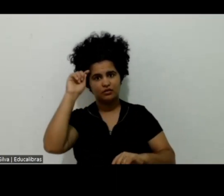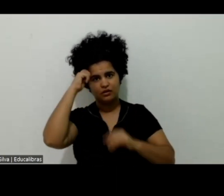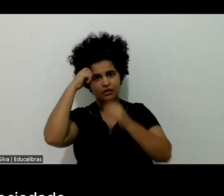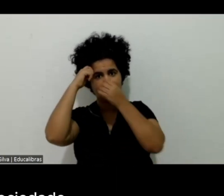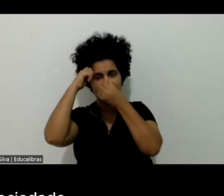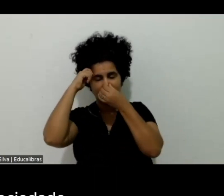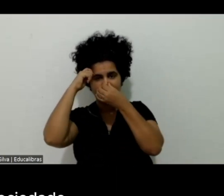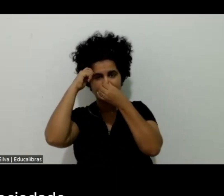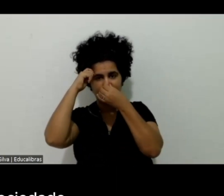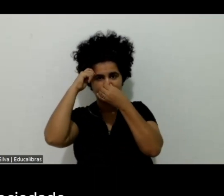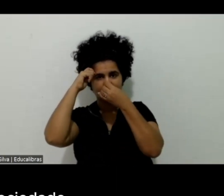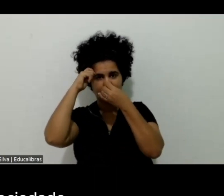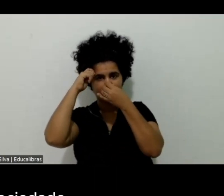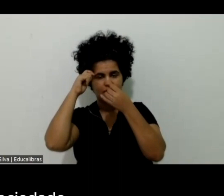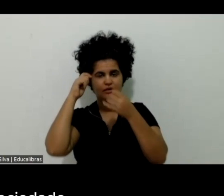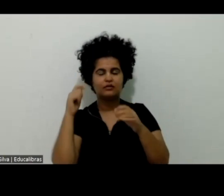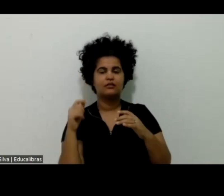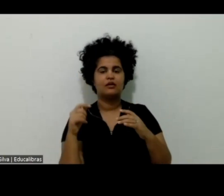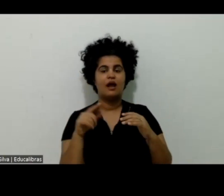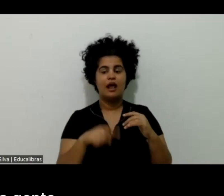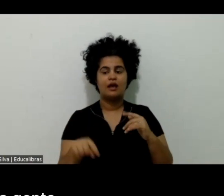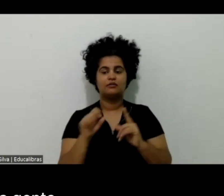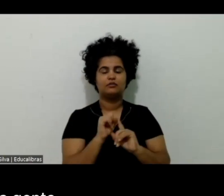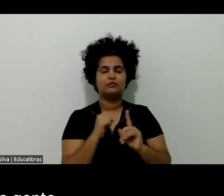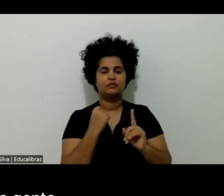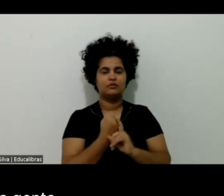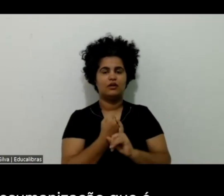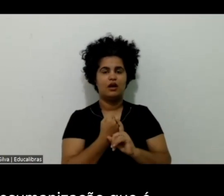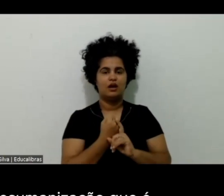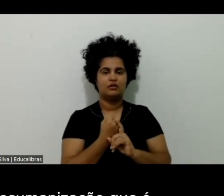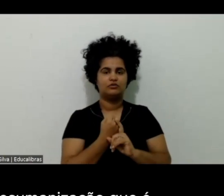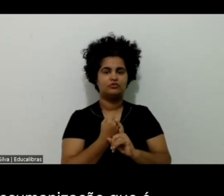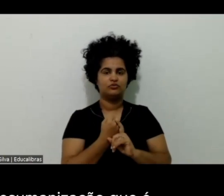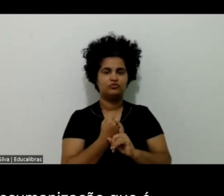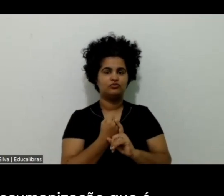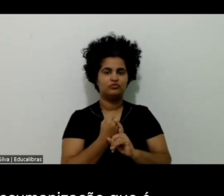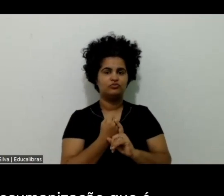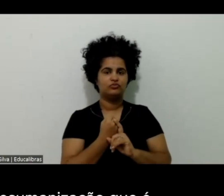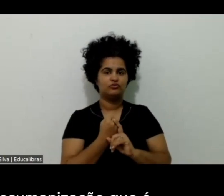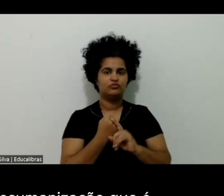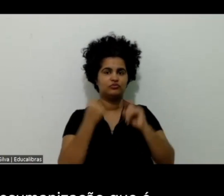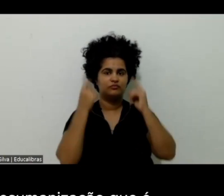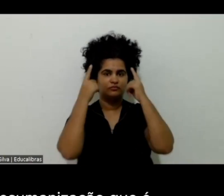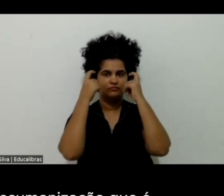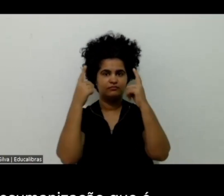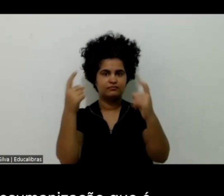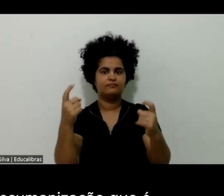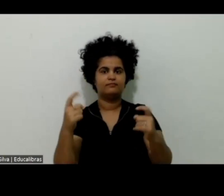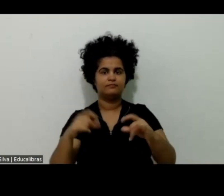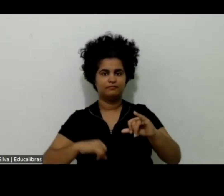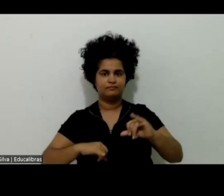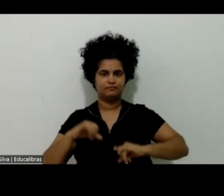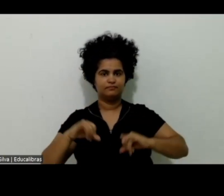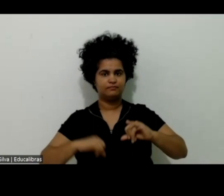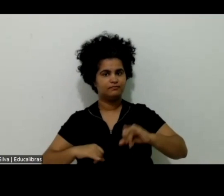casa, porque essa sociedade faz isso com a gente a partir de uma violência, de uma desumanização que